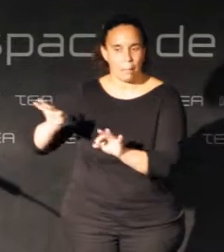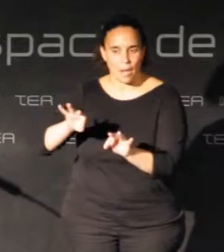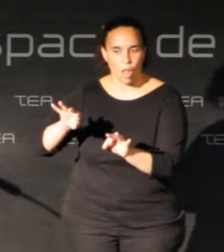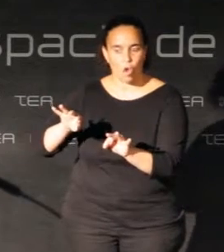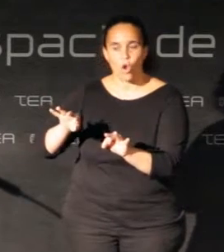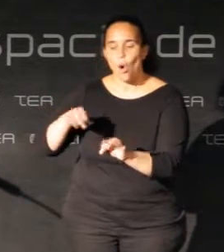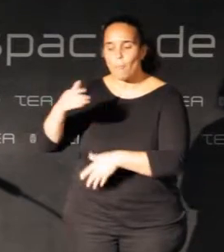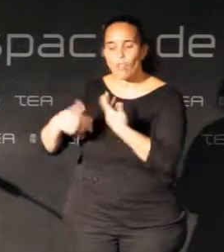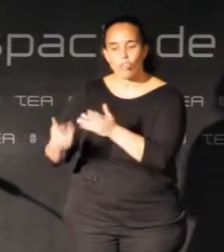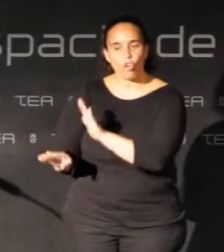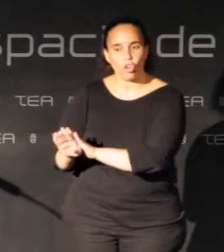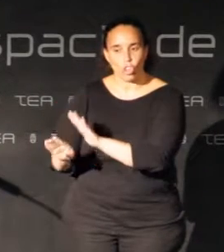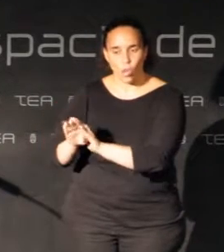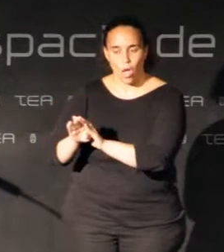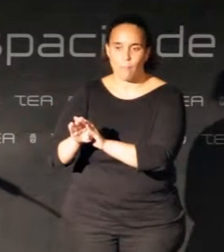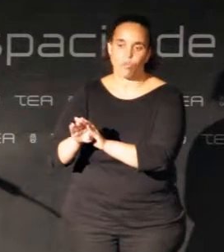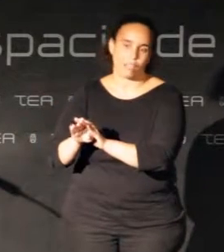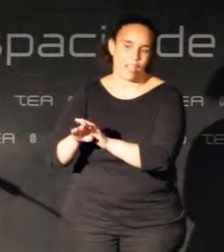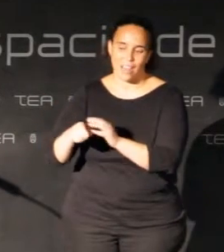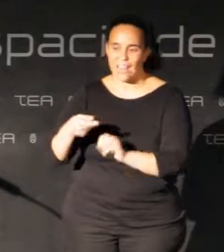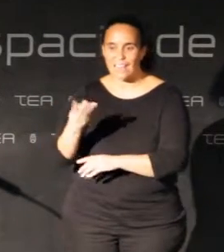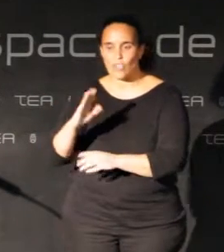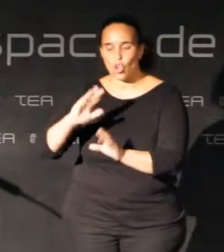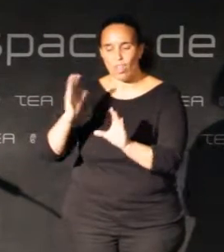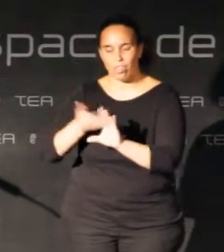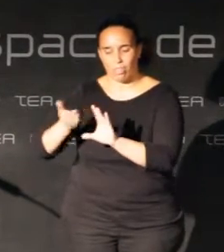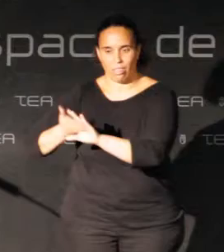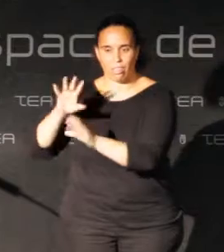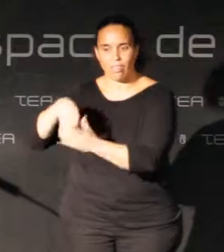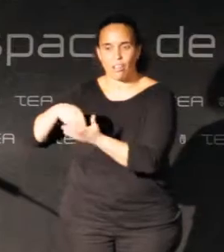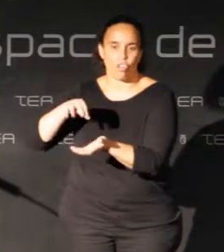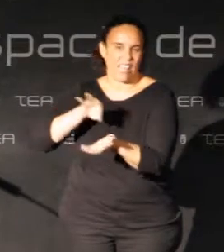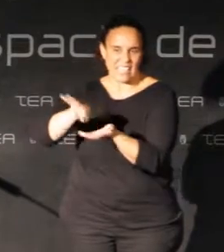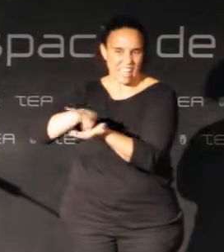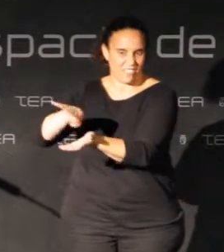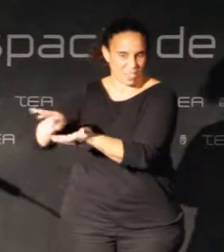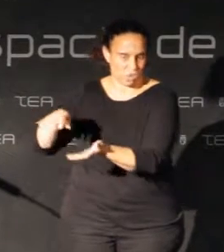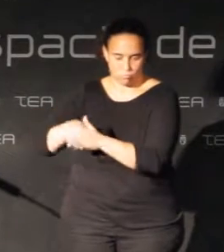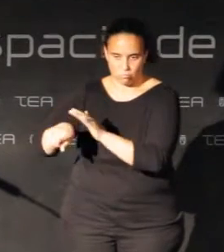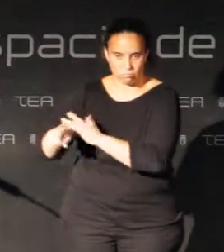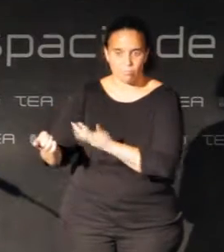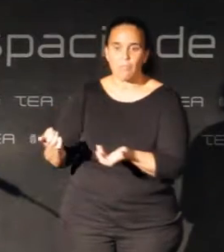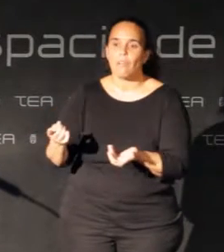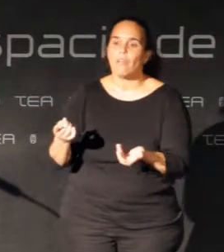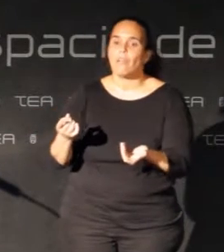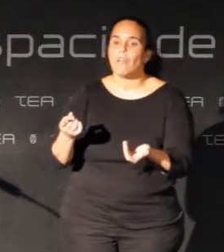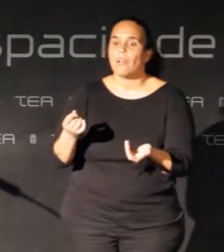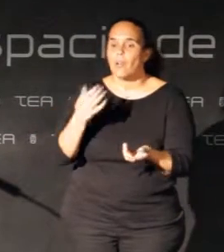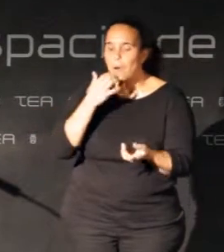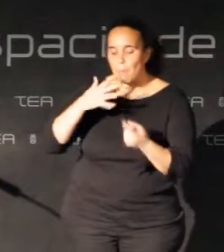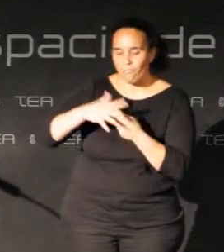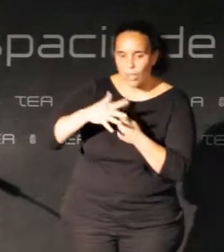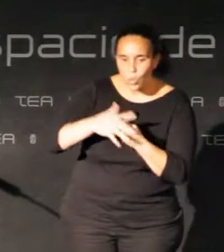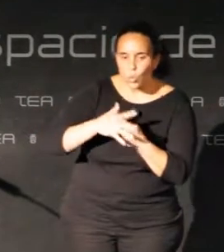continuar con este proceso en el resto de expedientes que gestiona el servicio, que a título meramente enunciativo pues son abono de